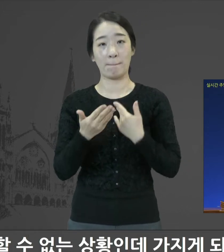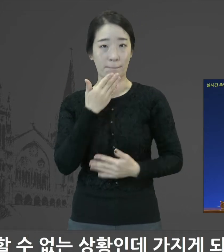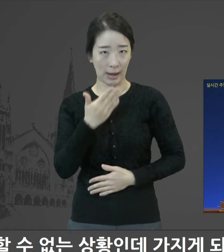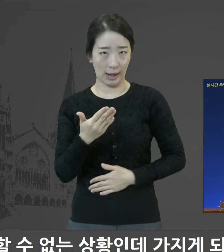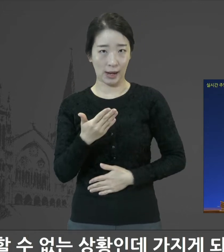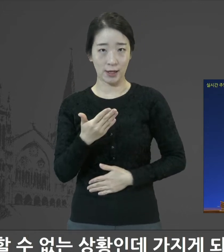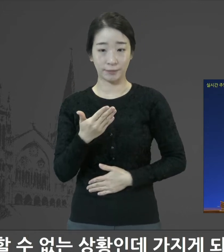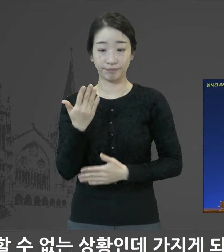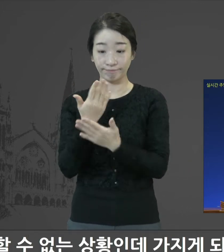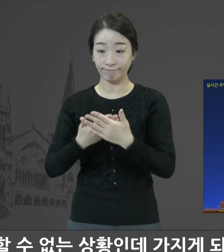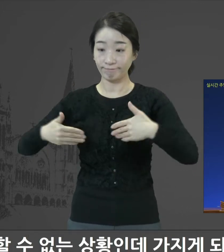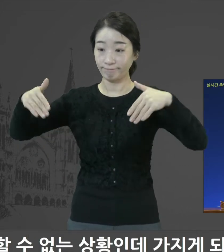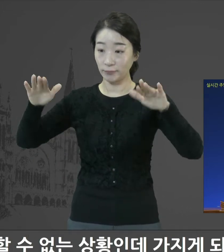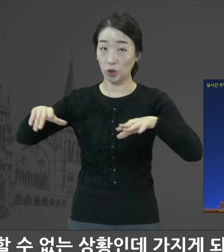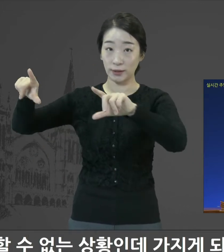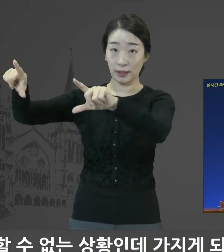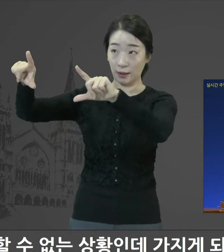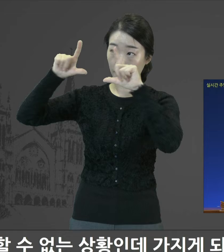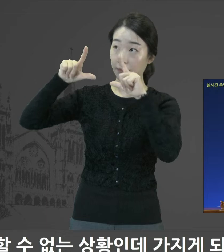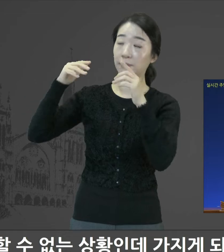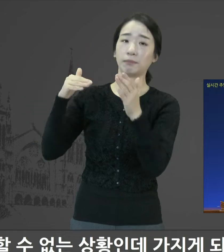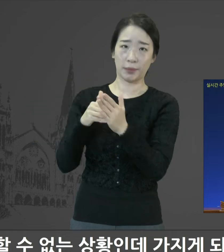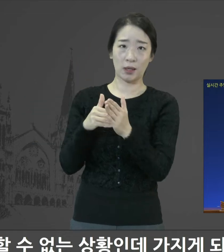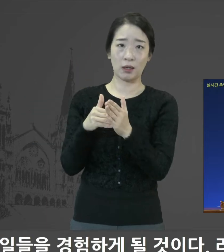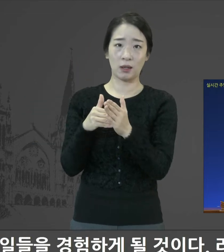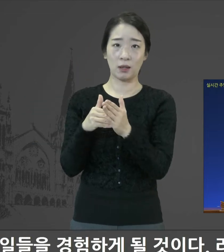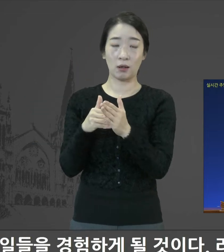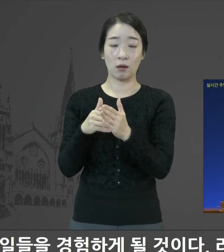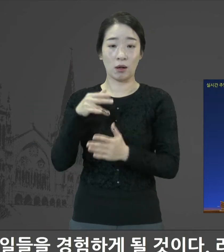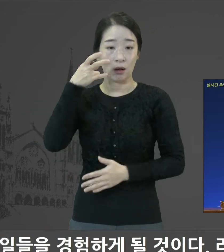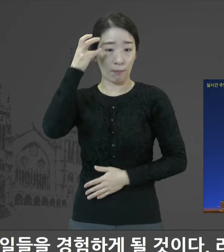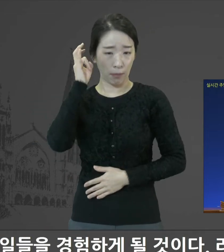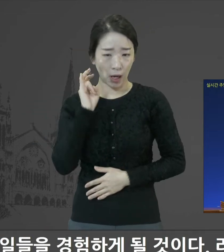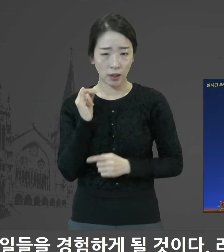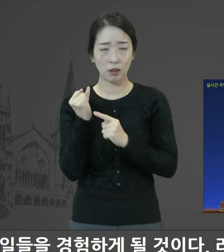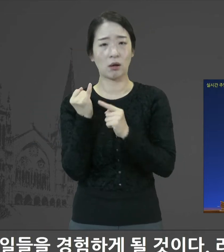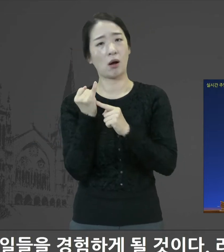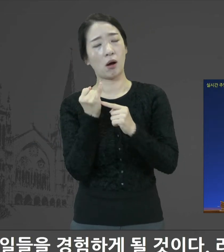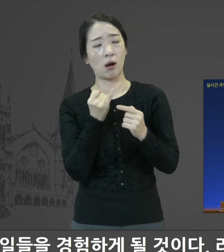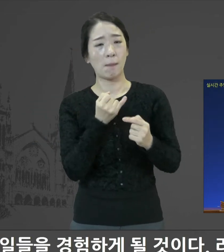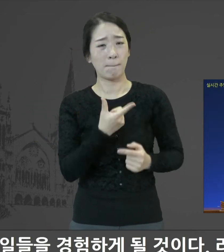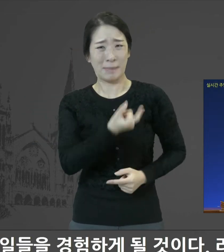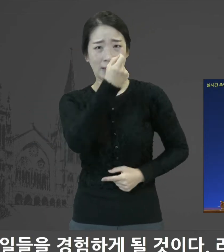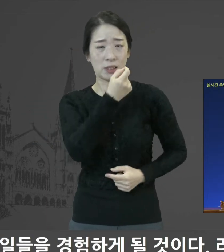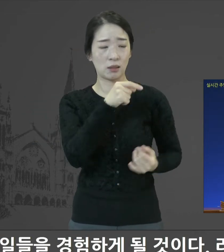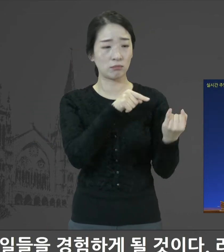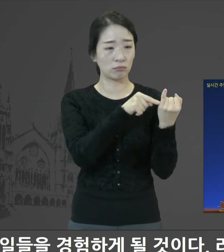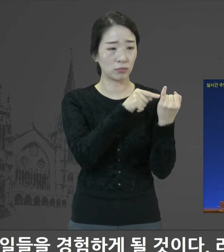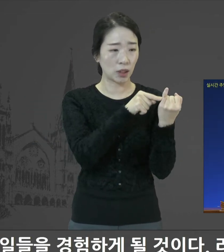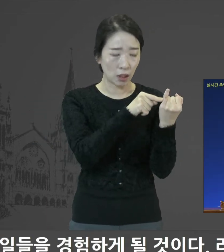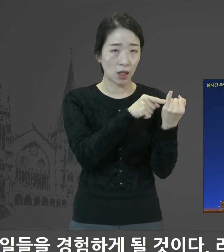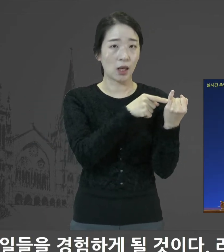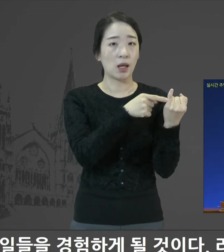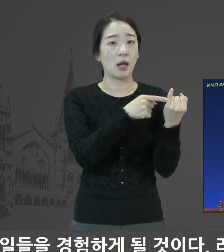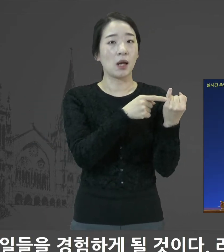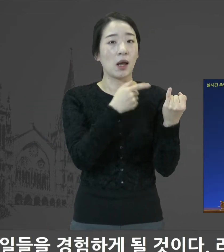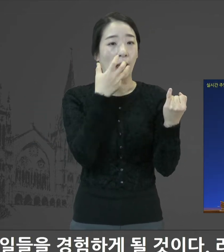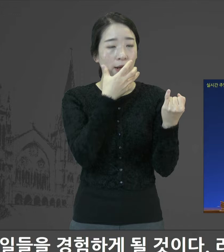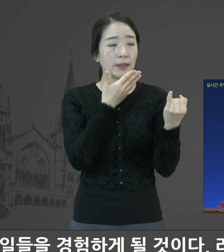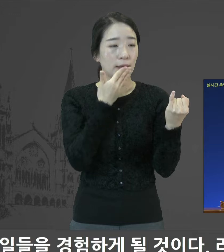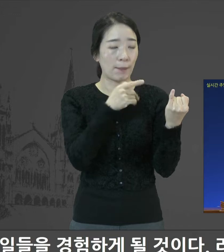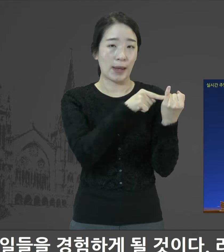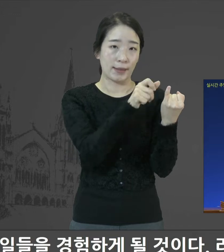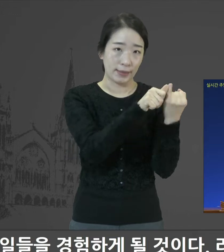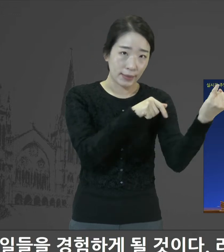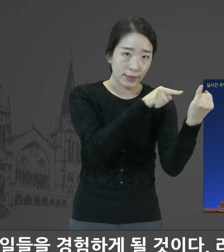이렇게 이야기한 것이거든요. 마리아는 빨리 엘리사벳을 만나보고 싶었을 겁니다. 그래서 확인하고 싶었을 겁니다. 정말